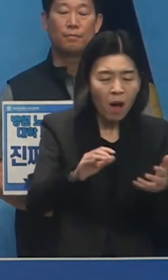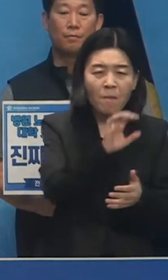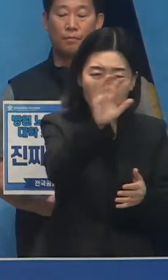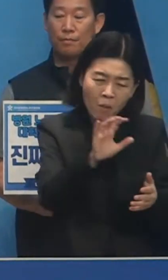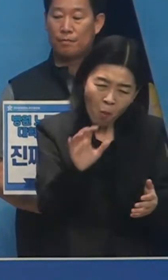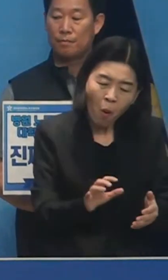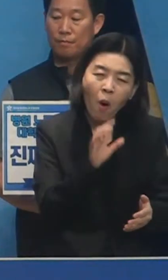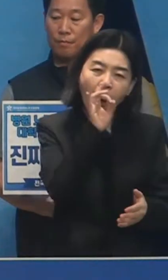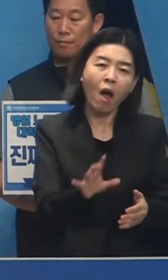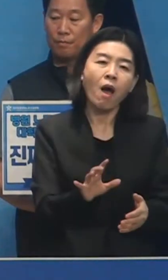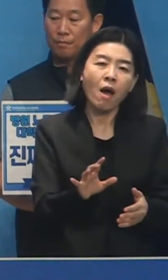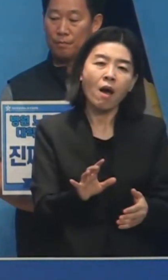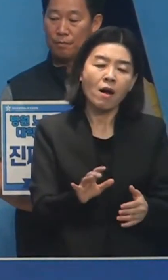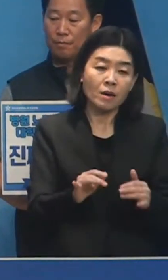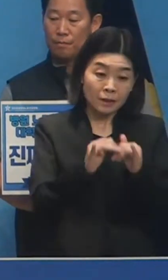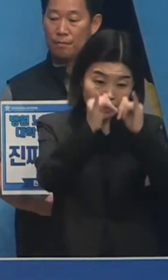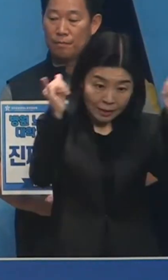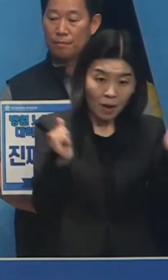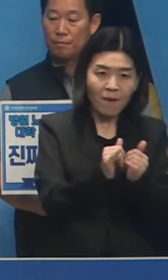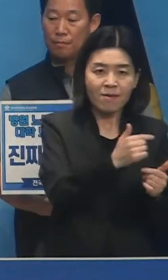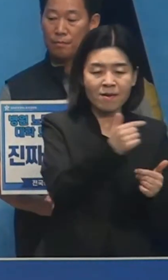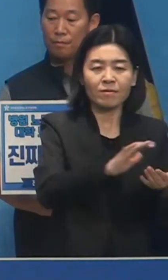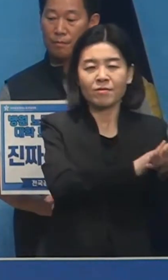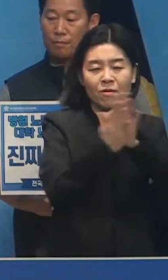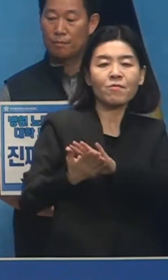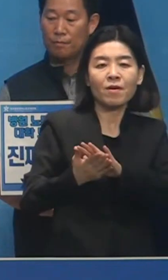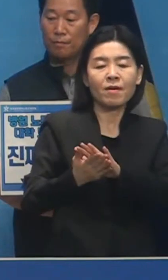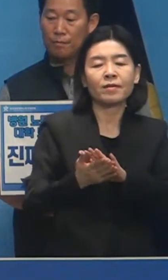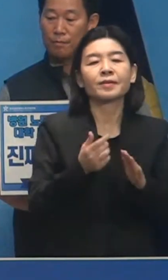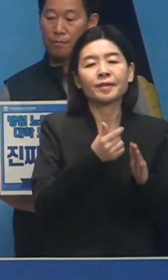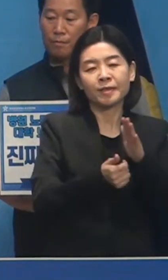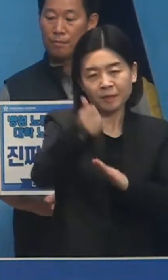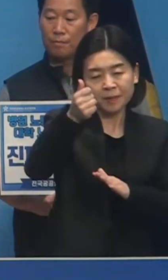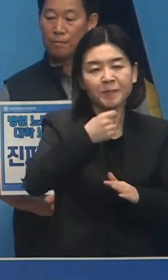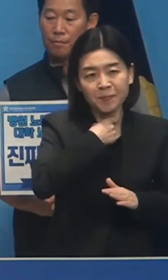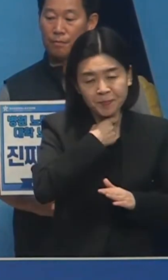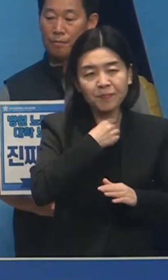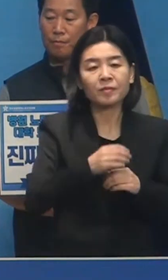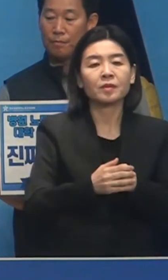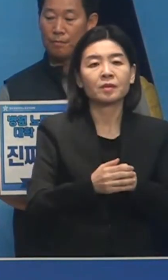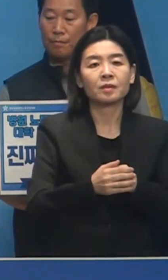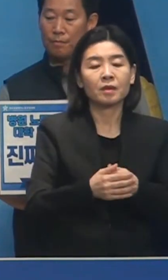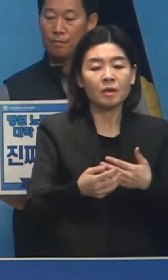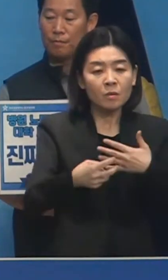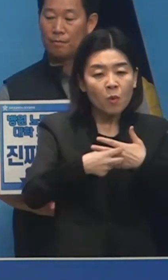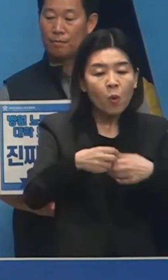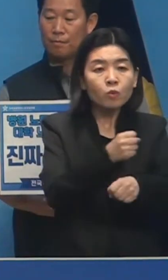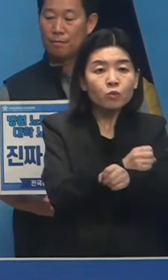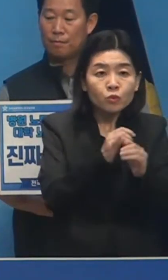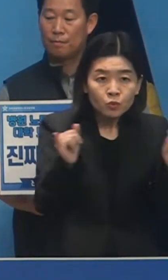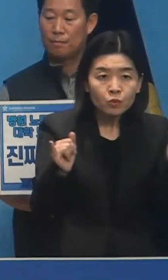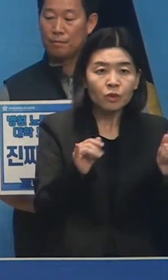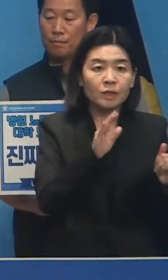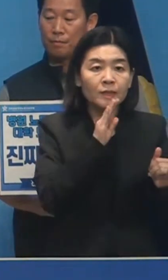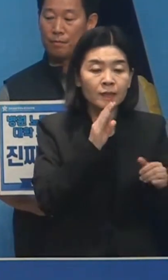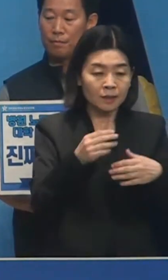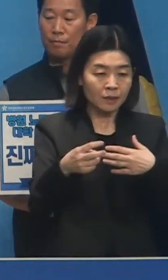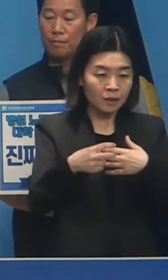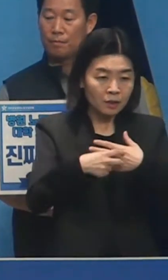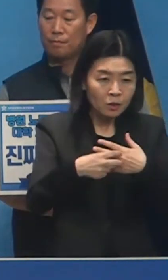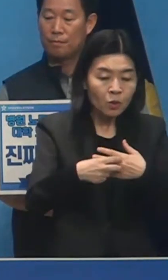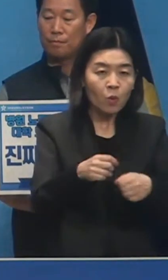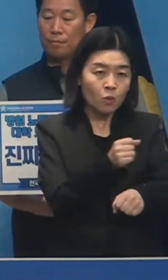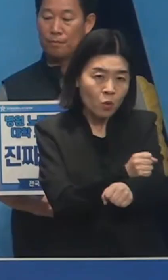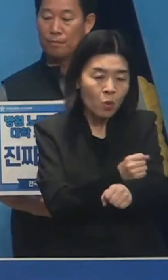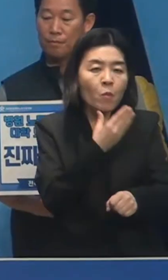대전환이라는 희망의 기대를 걸고자 합니다. 우리 병원 노동자들은 참된 의료노동 복지 국가를